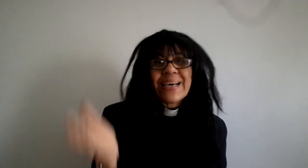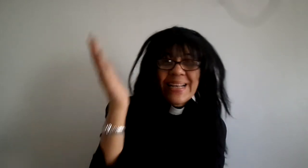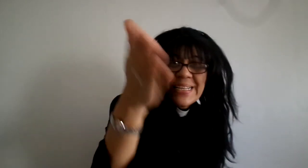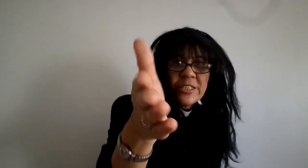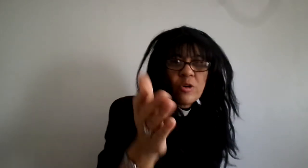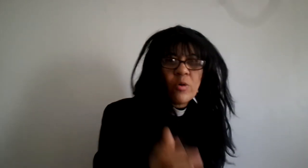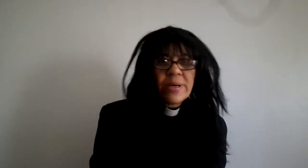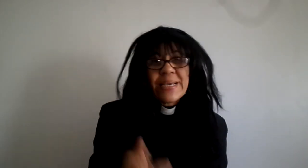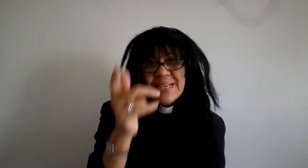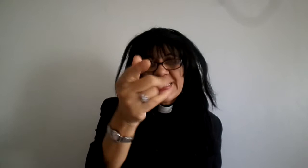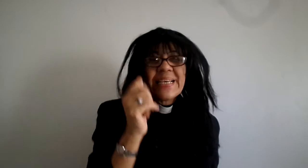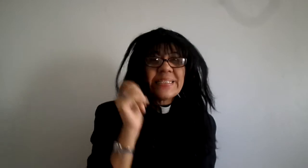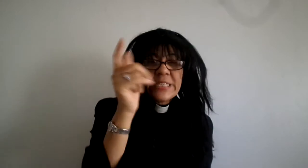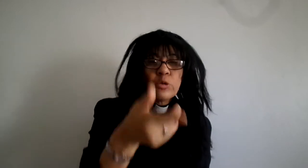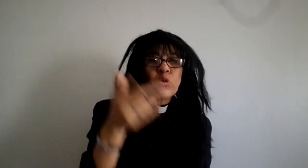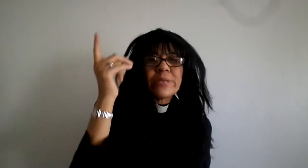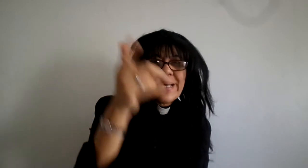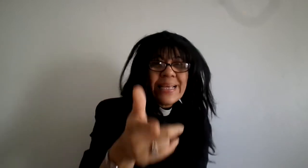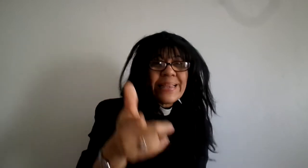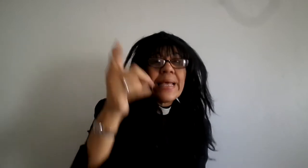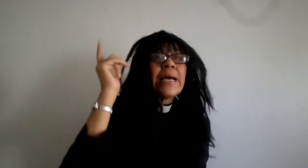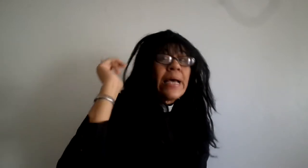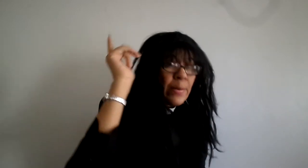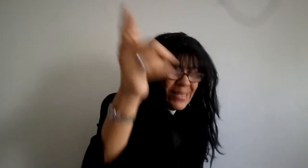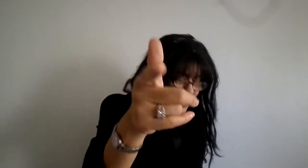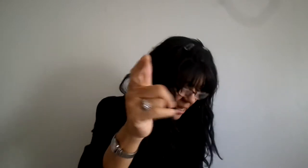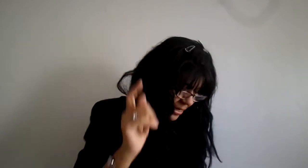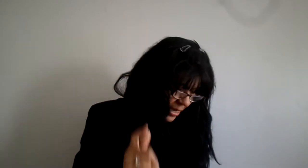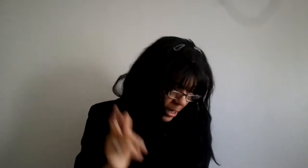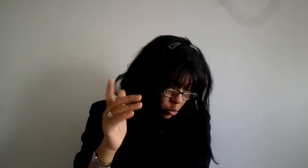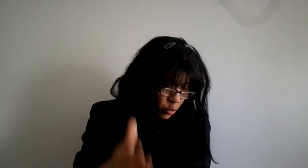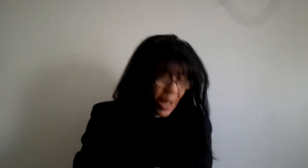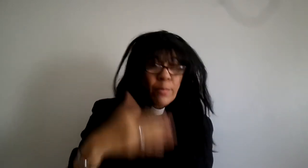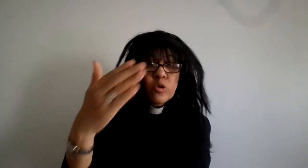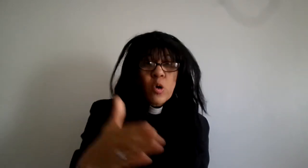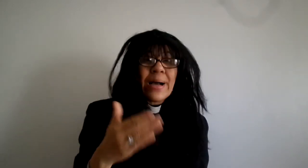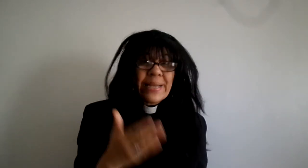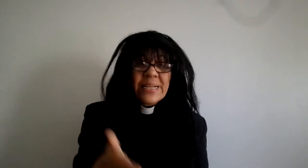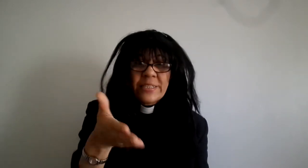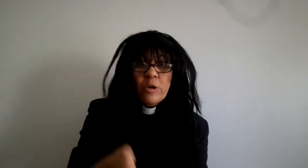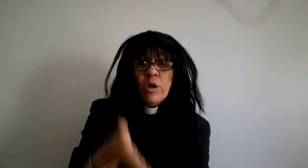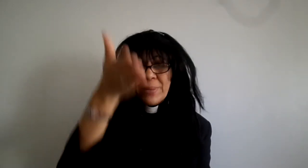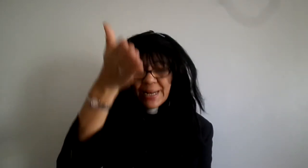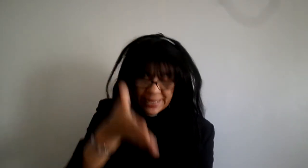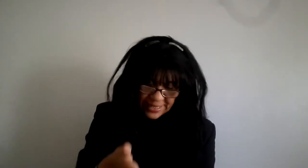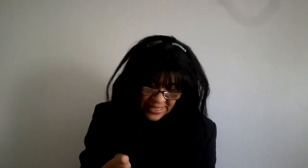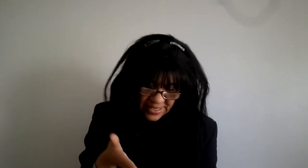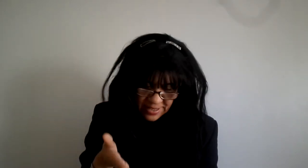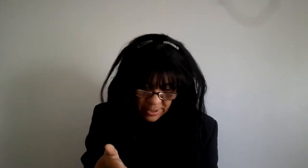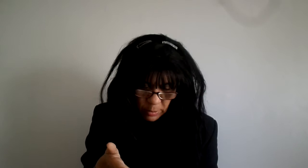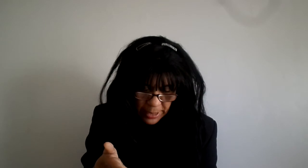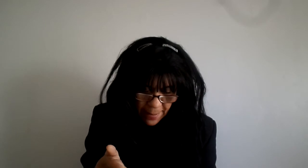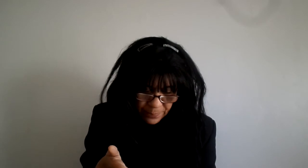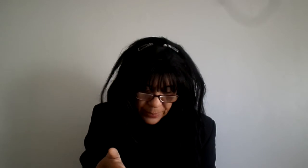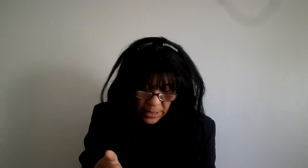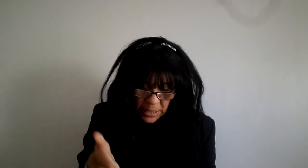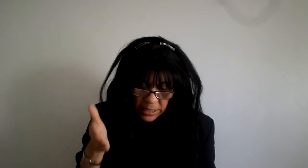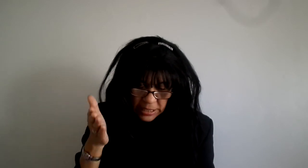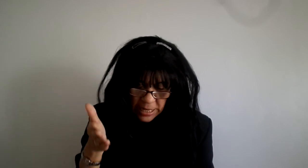creer en Dios. Ese es el título de este mensaje. Ayuda a muchos a creer en Dios y mira la creencia de Dios, ¿verdad? Y el